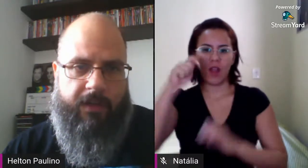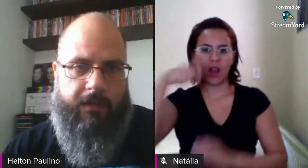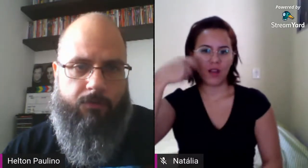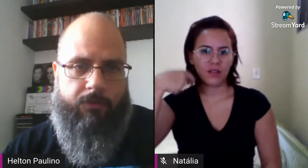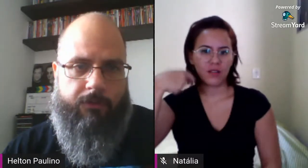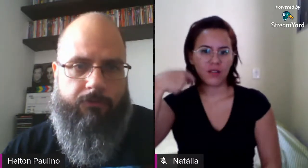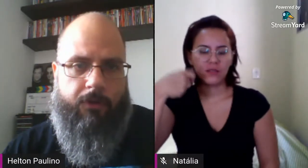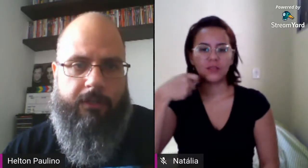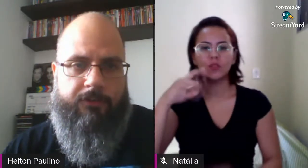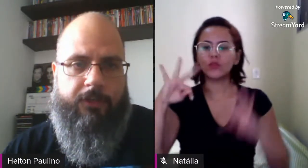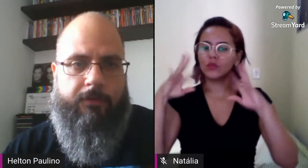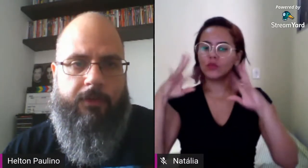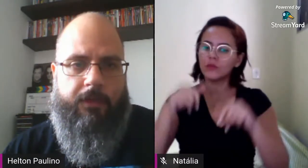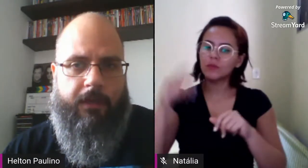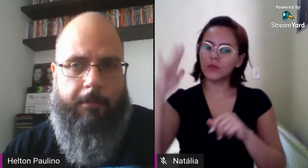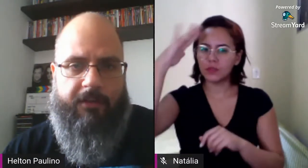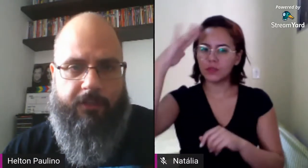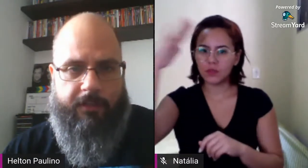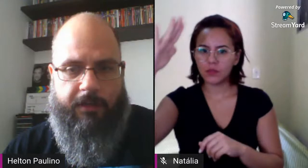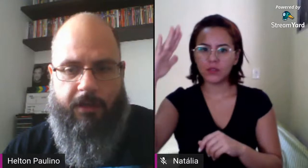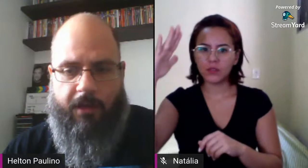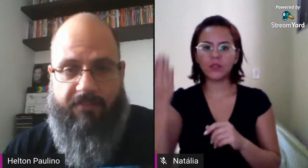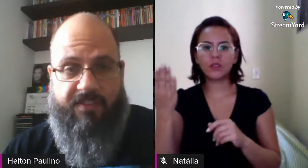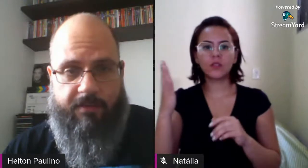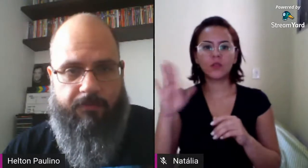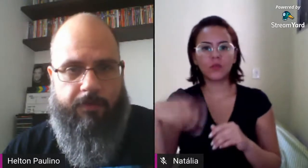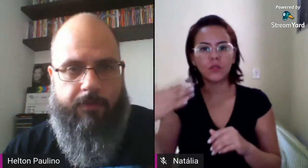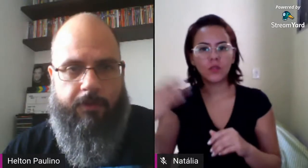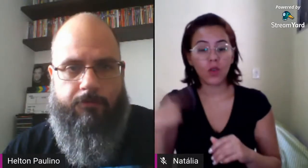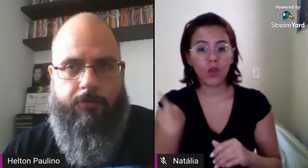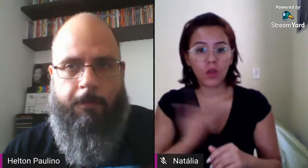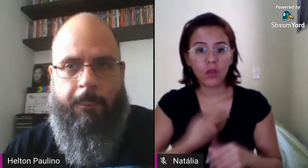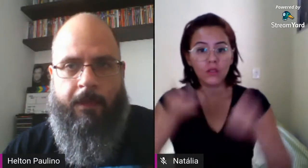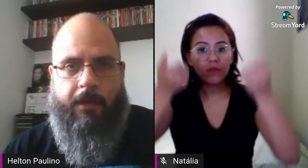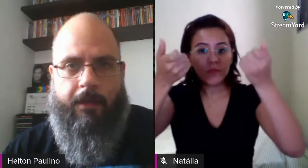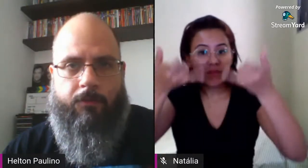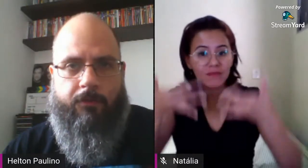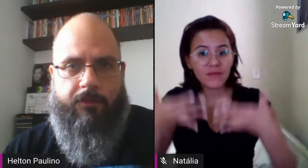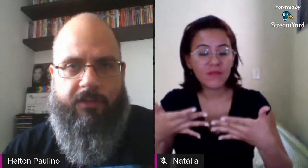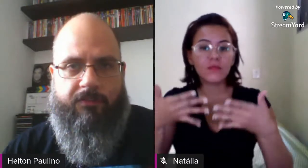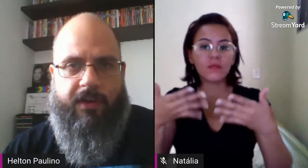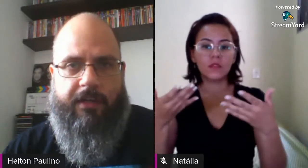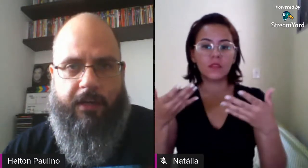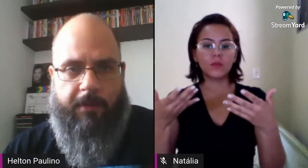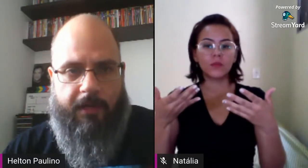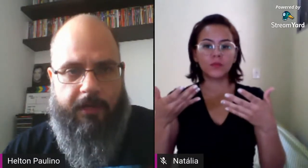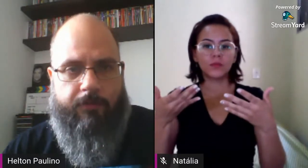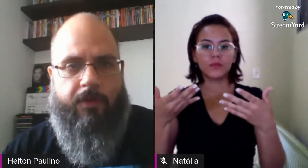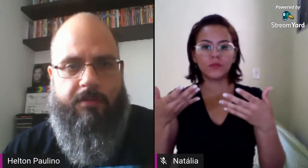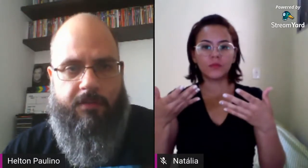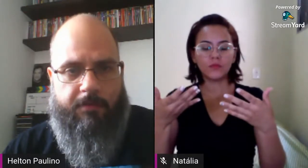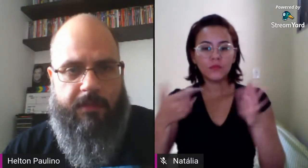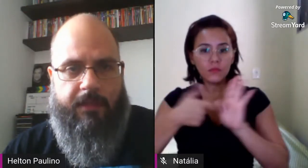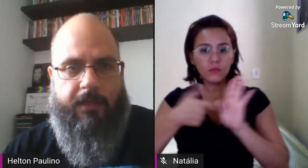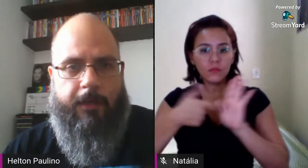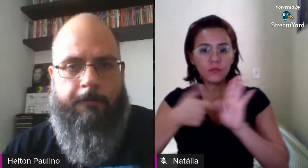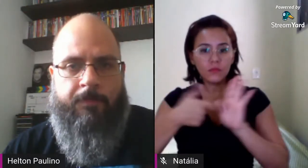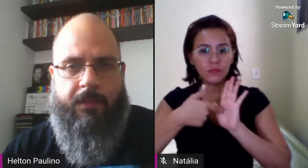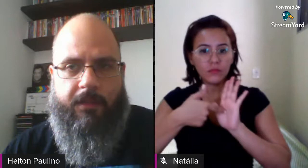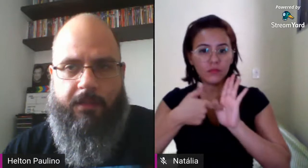quando a gente fala no contexto nordestino, que é bastante visível isso, e quando a gente vai trabalhando em